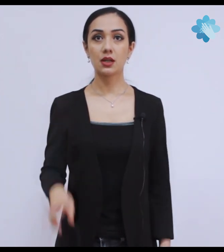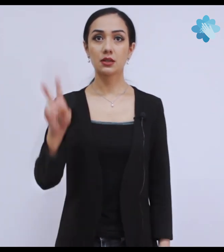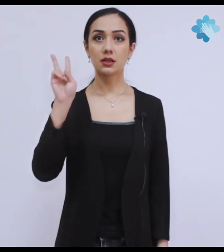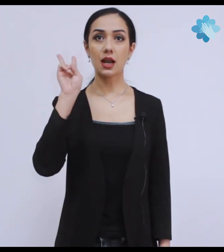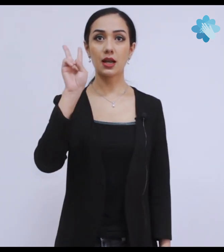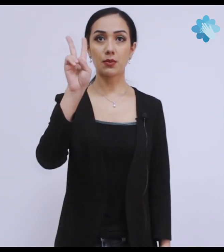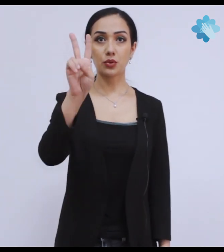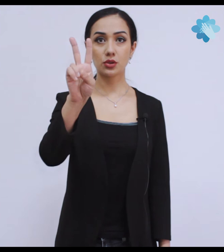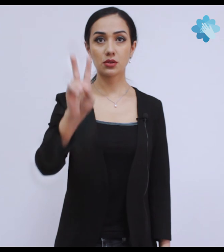троллейбус